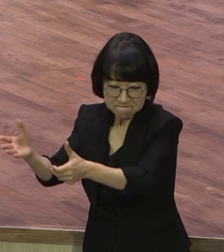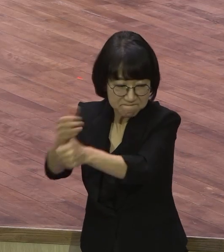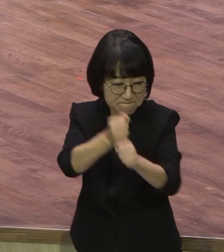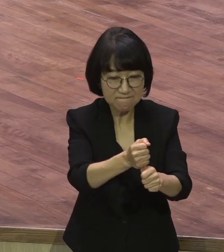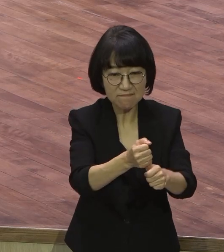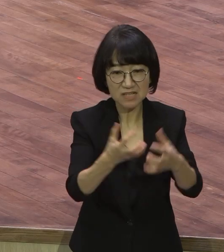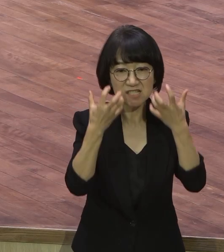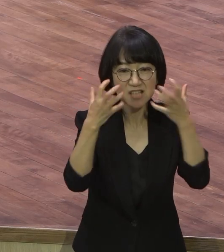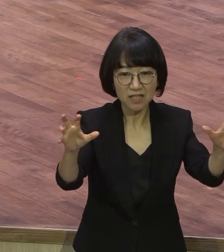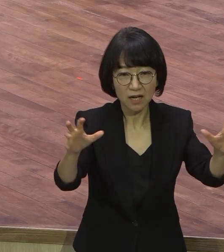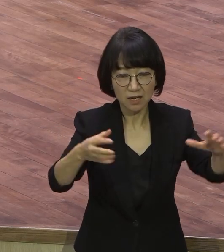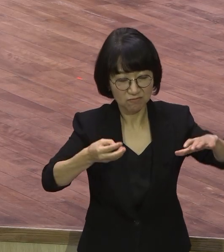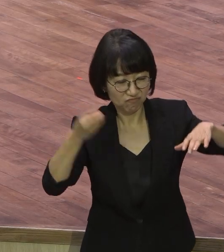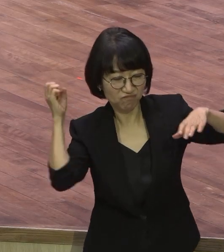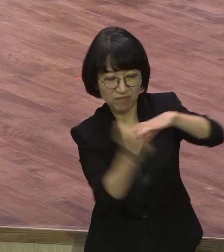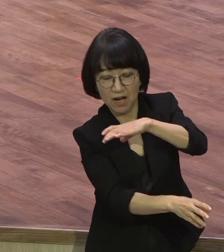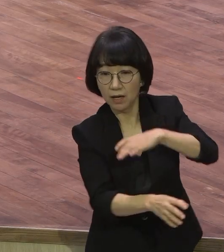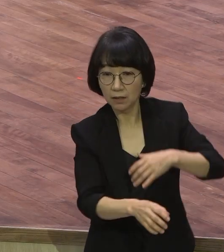죽었습니까?